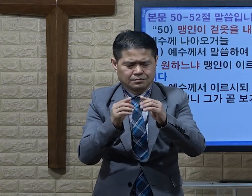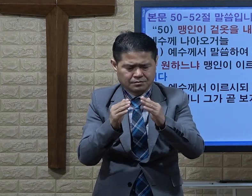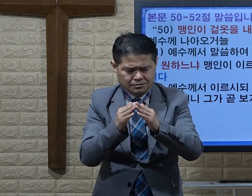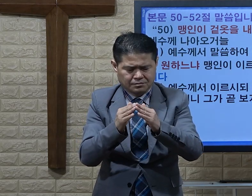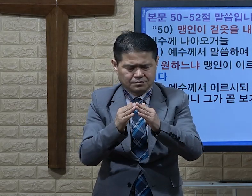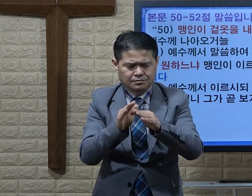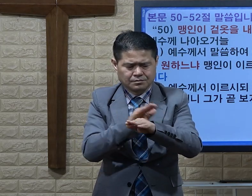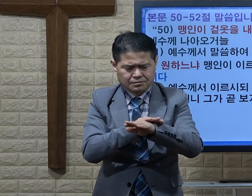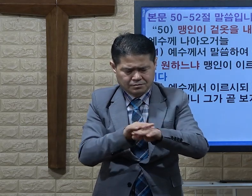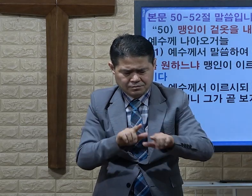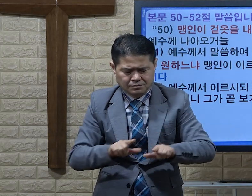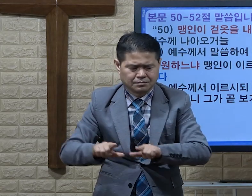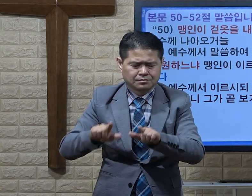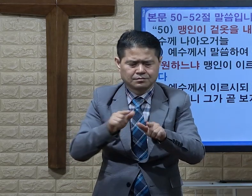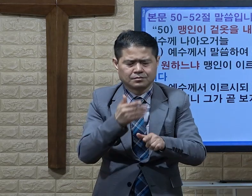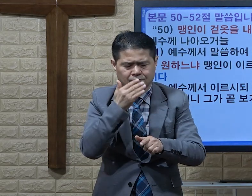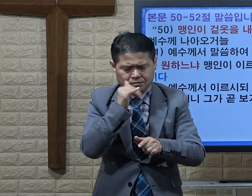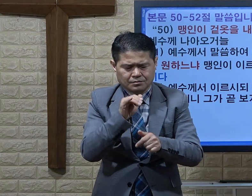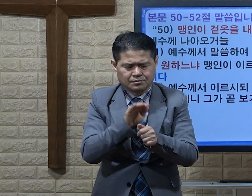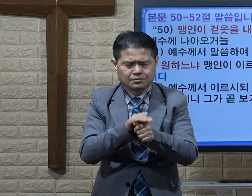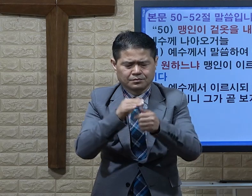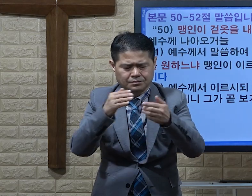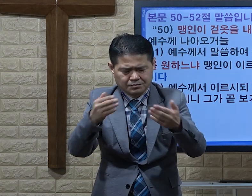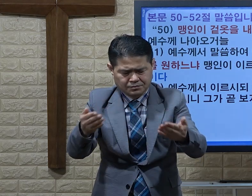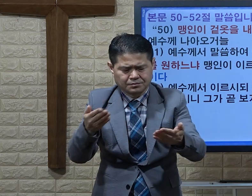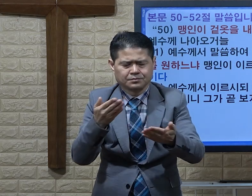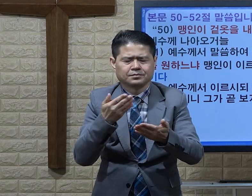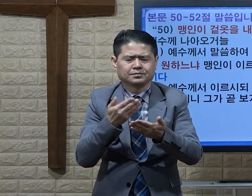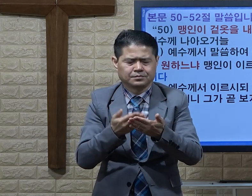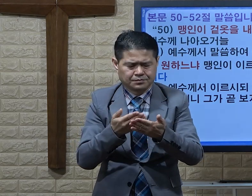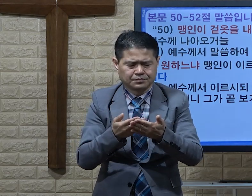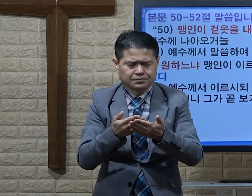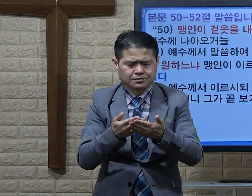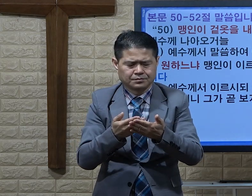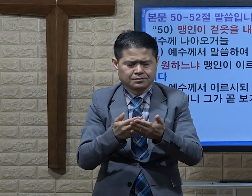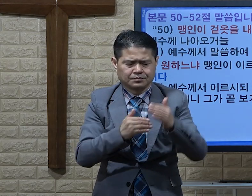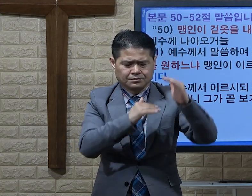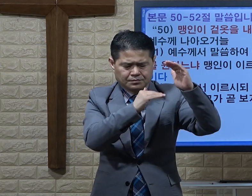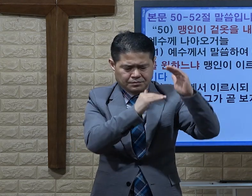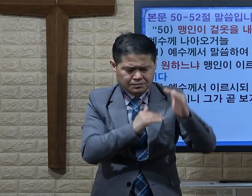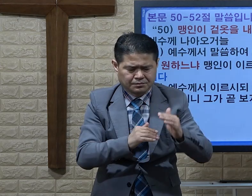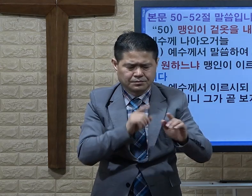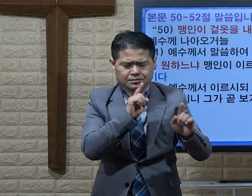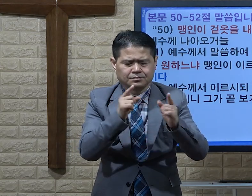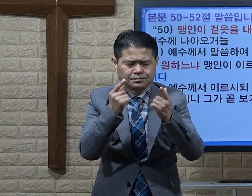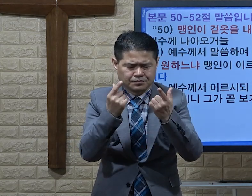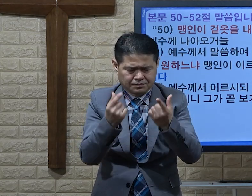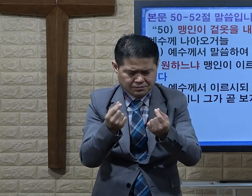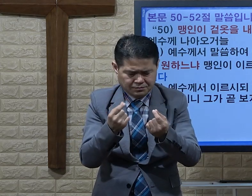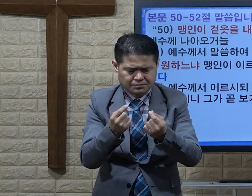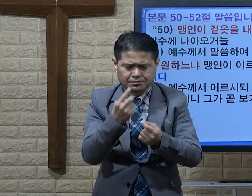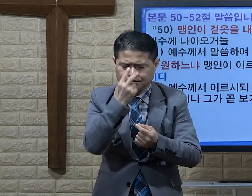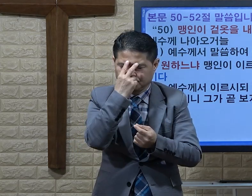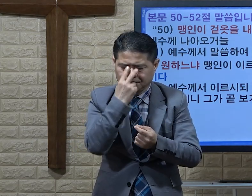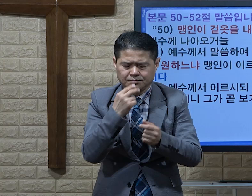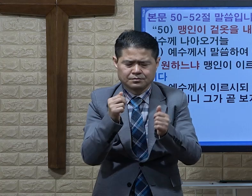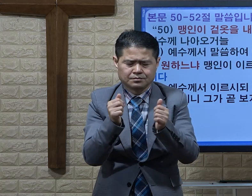가정과 이 평안을 이룰 수 있게 하여 주옵소서. 오늘 말씀과도 같이 이